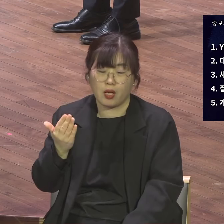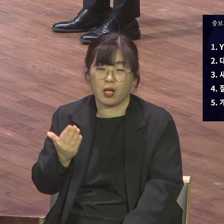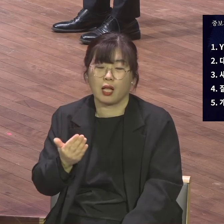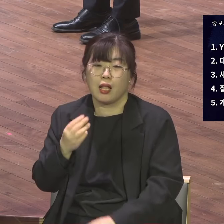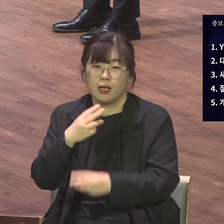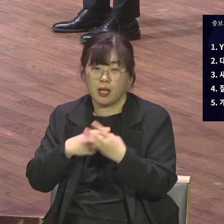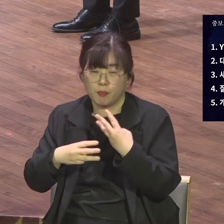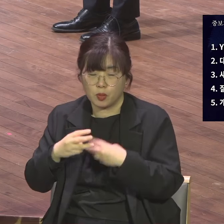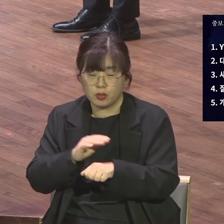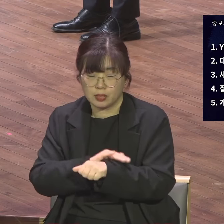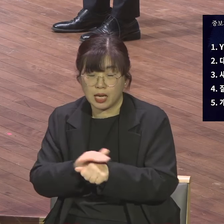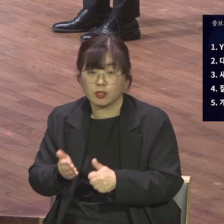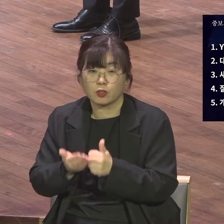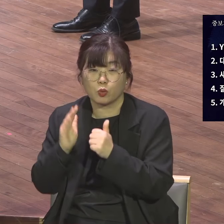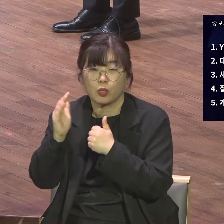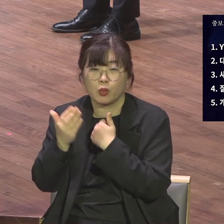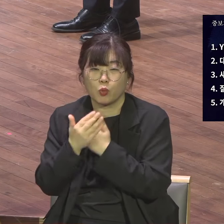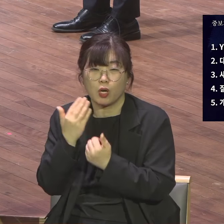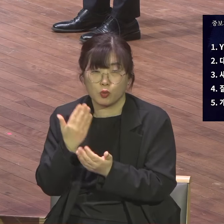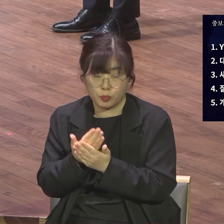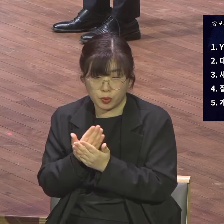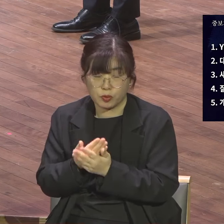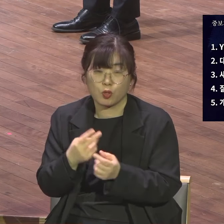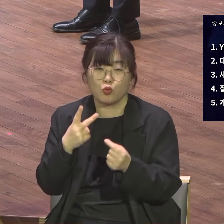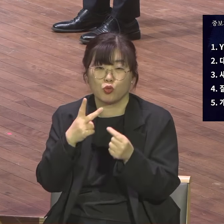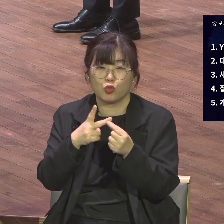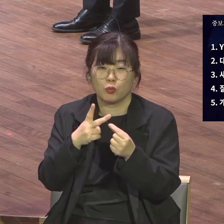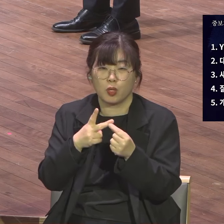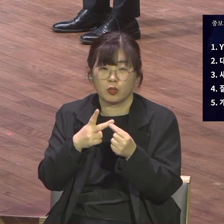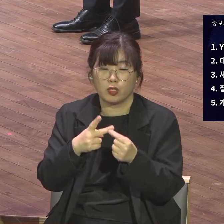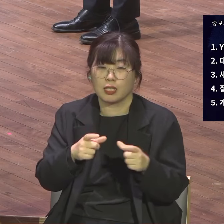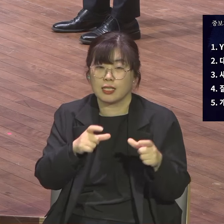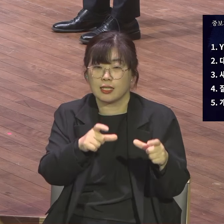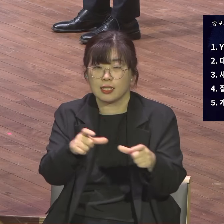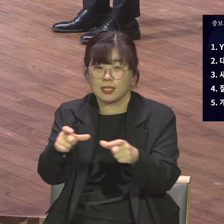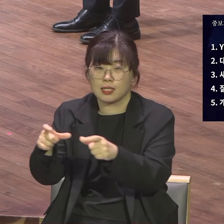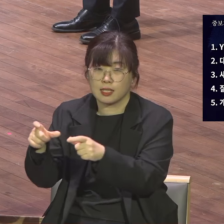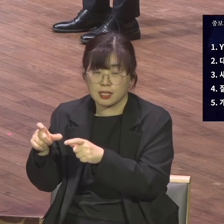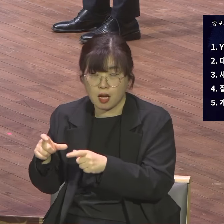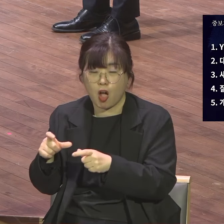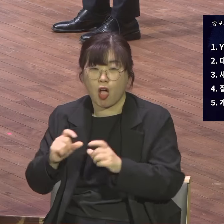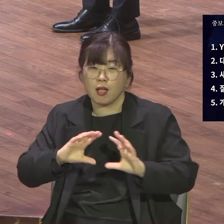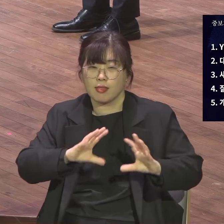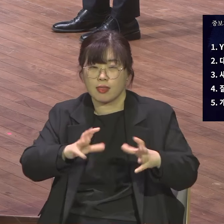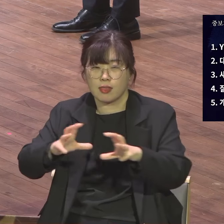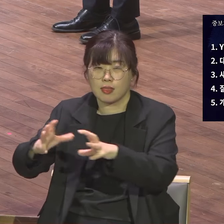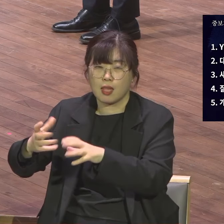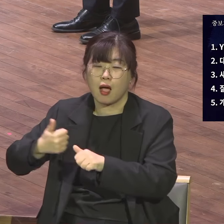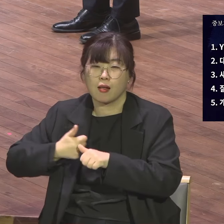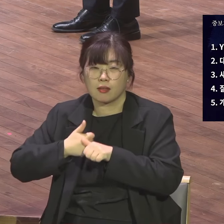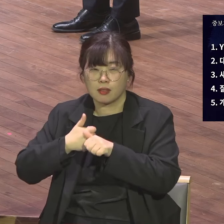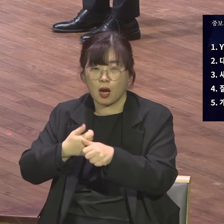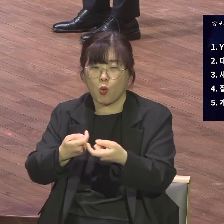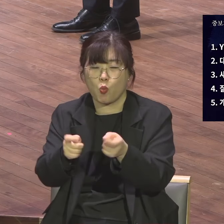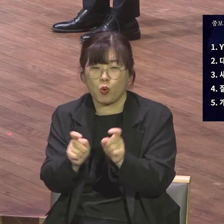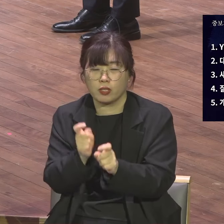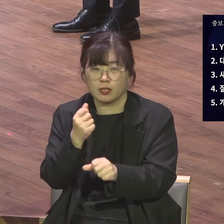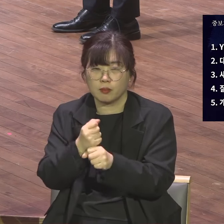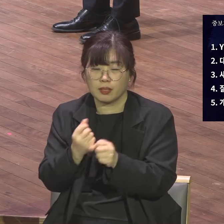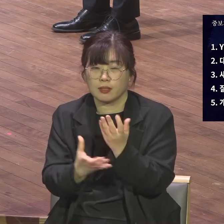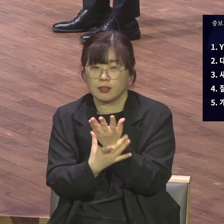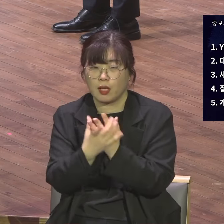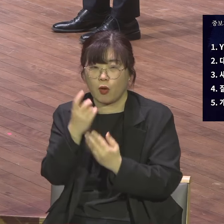대륙별 원팀 영적 원리스를 통하여 나의 장막터를 넘어 237 살릴 견고한 장막터로 넓혀지게